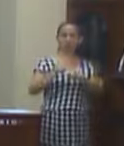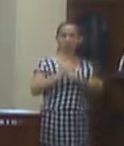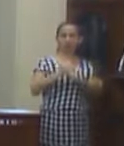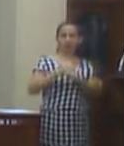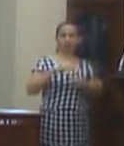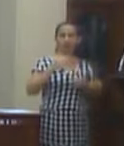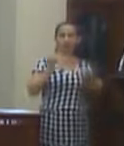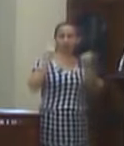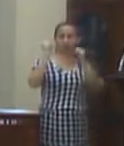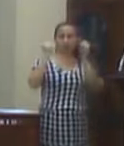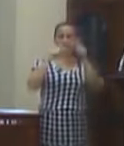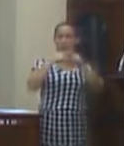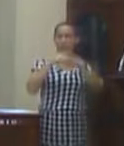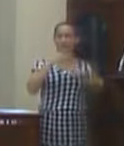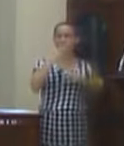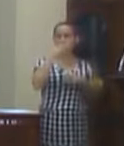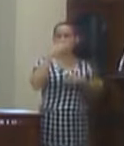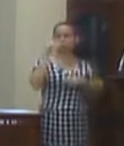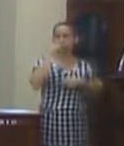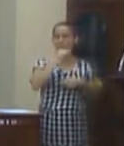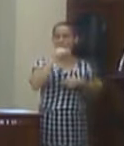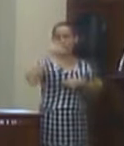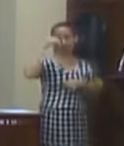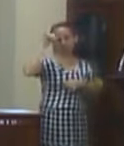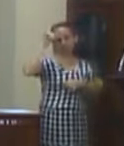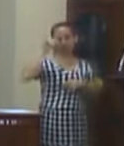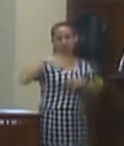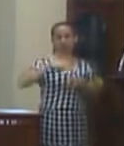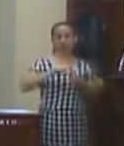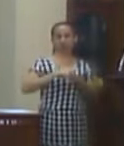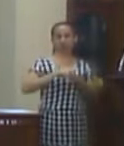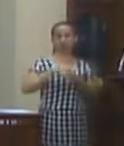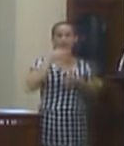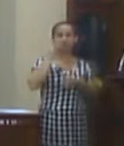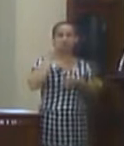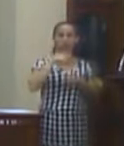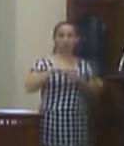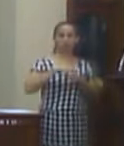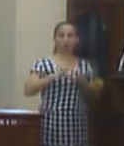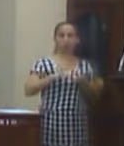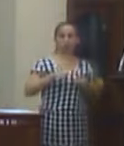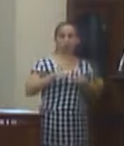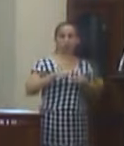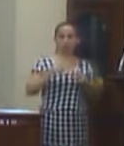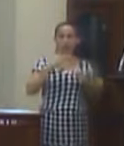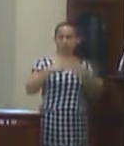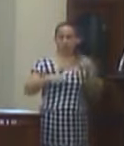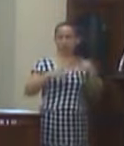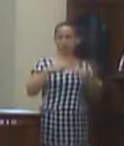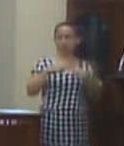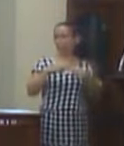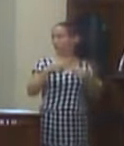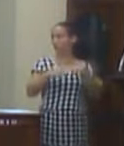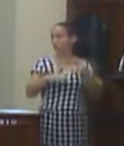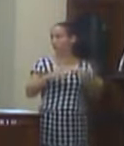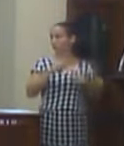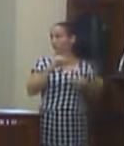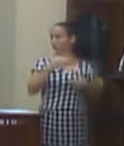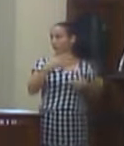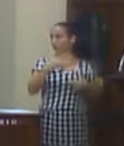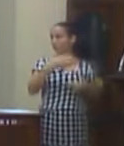Turístico Esportivo de Visitação às Antigas Fazendas de Café e da outra providência. Também coloco segunda discussão e votação para o dia